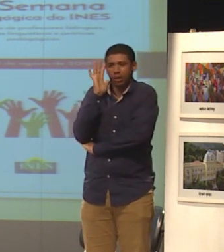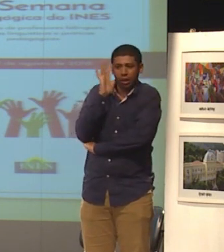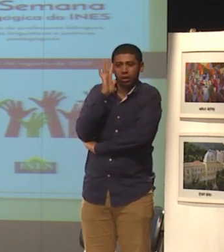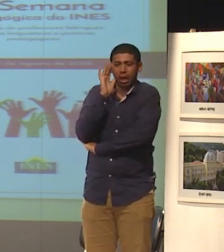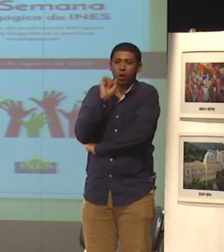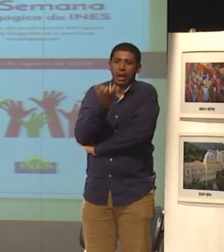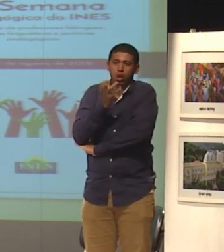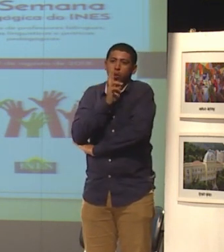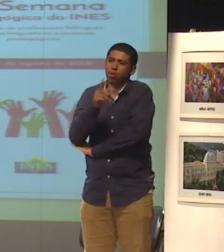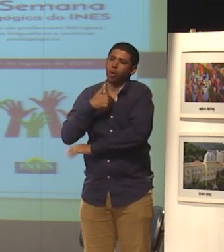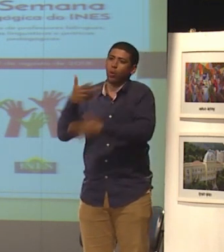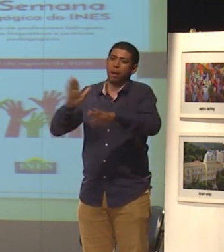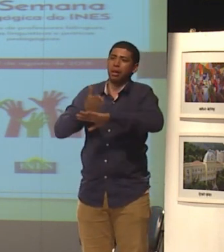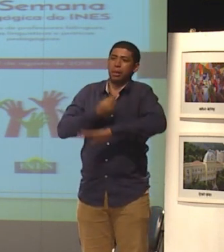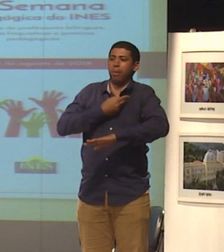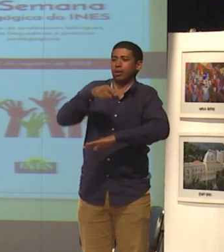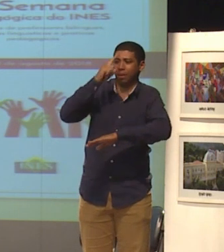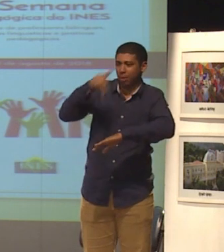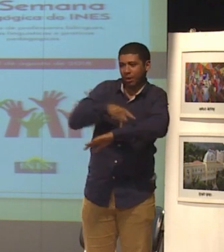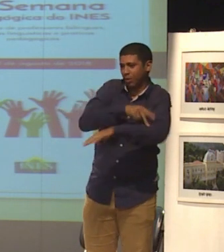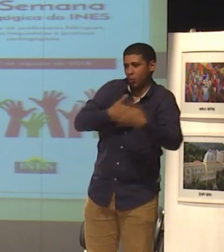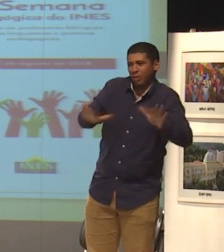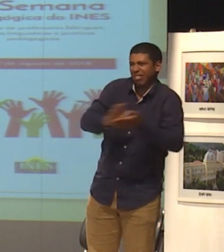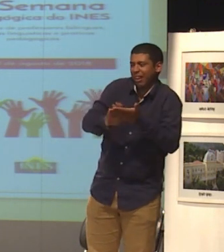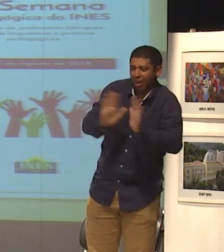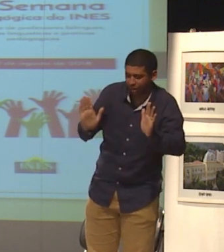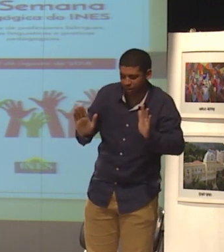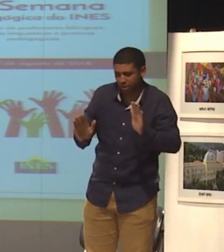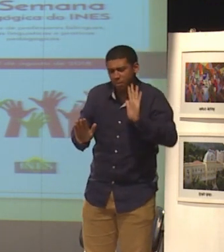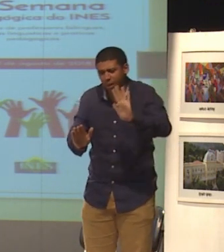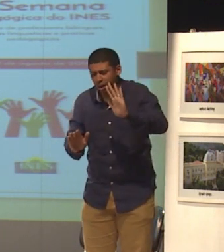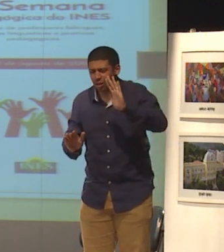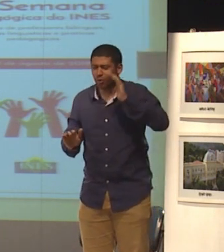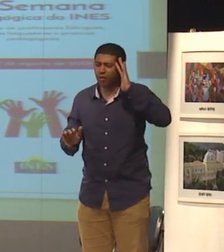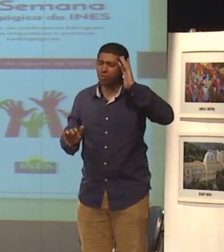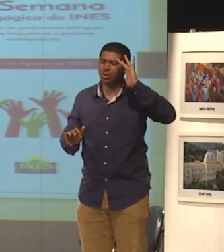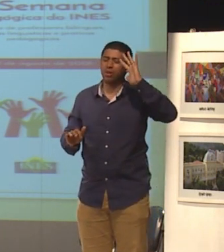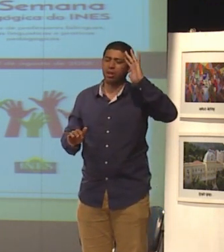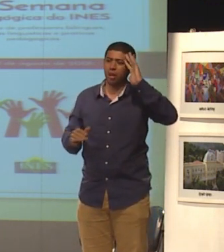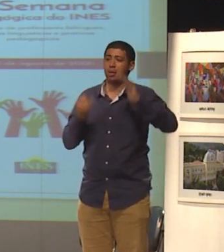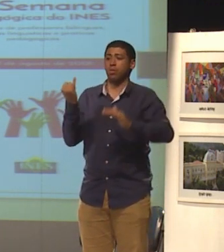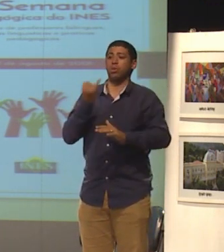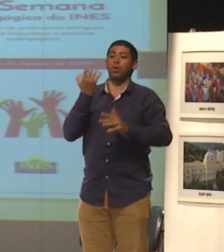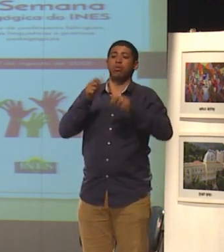eu fiquei pensando, né, e mais pensando comigo mesmo, né, logo eu participar da Semana Pedagógica,